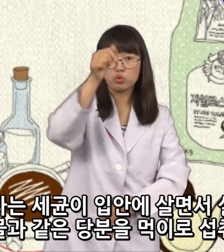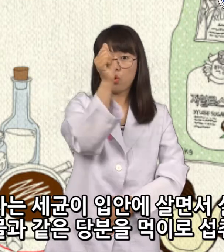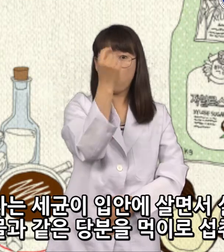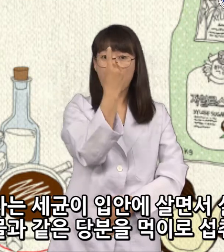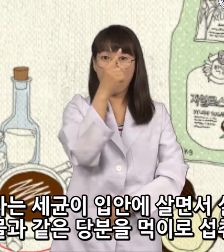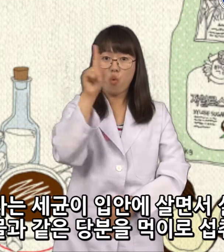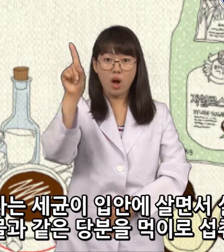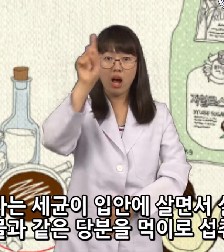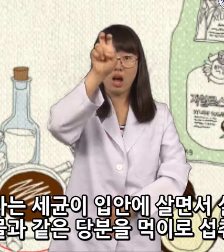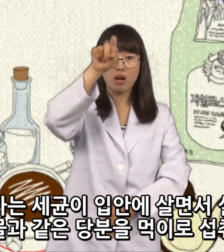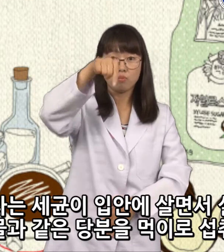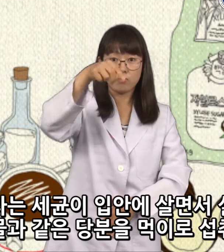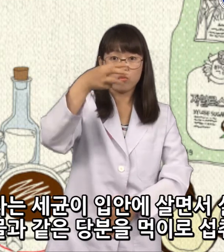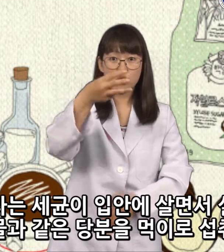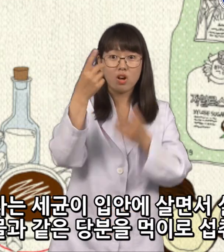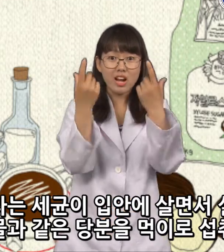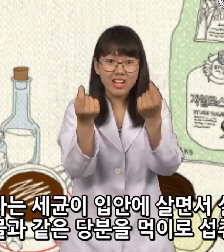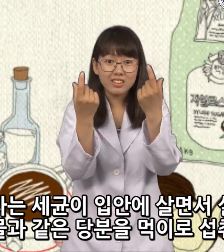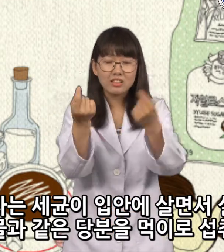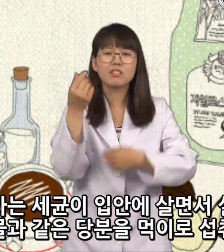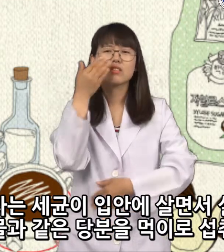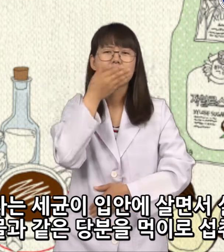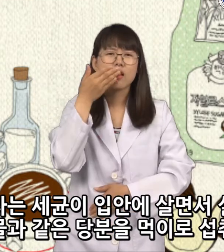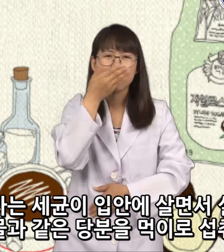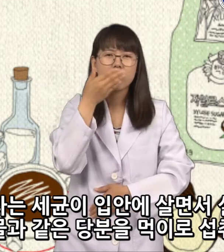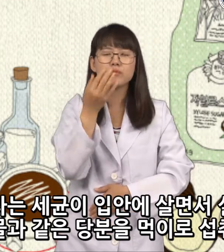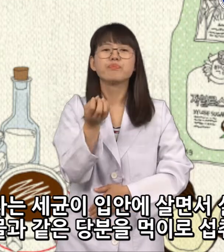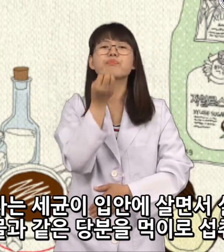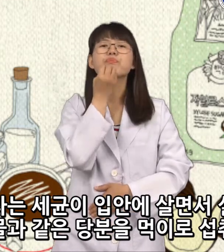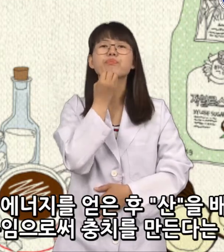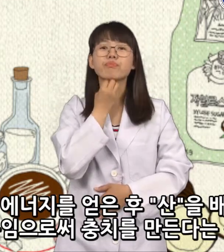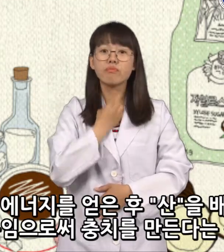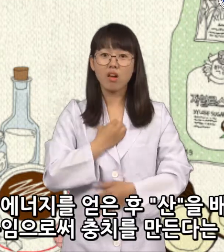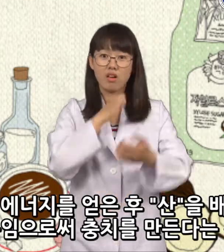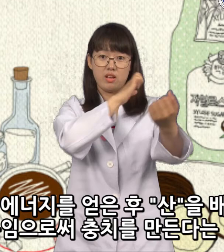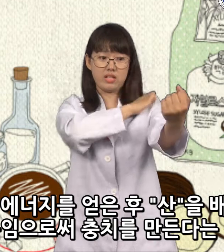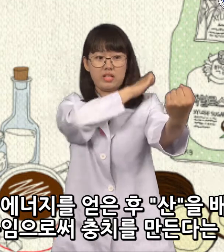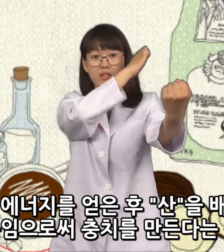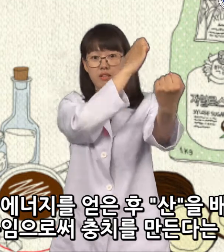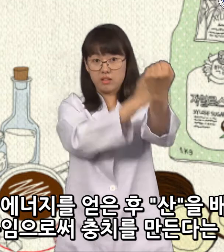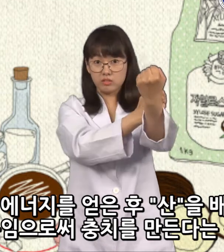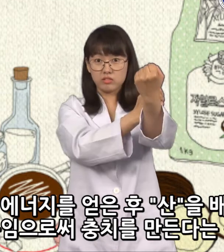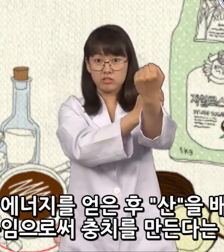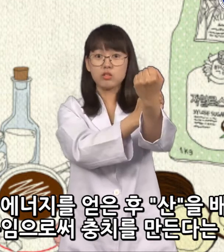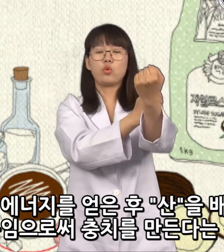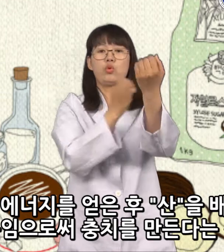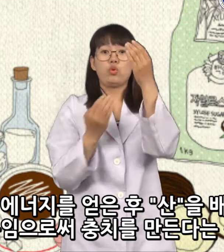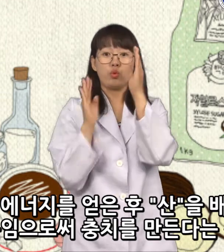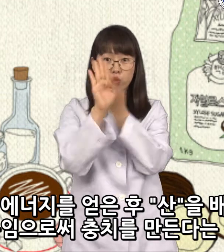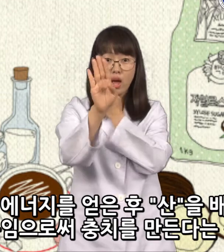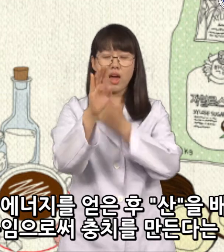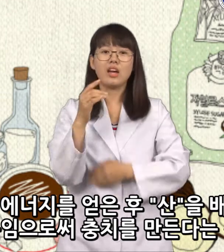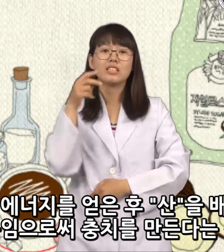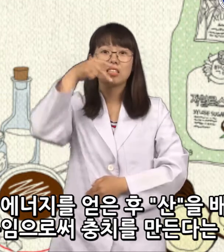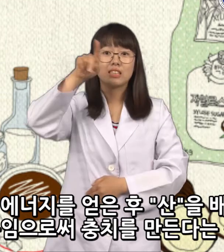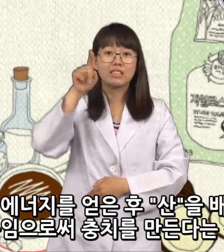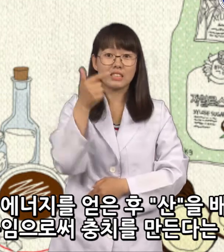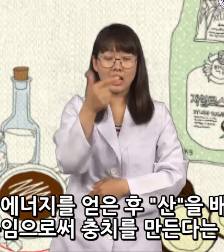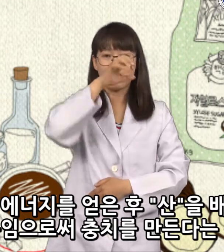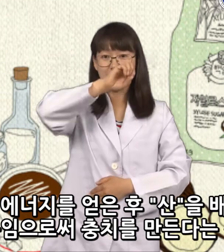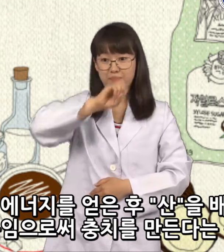탄수화물 같은 당분을 먹이로 섭취하고 소화시켜 에너지를 얻은 후